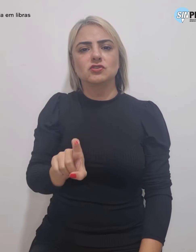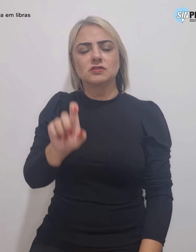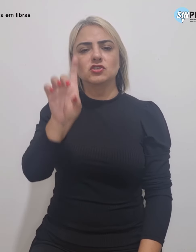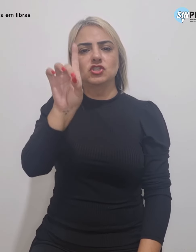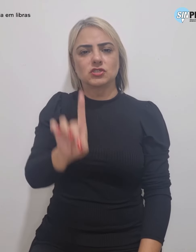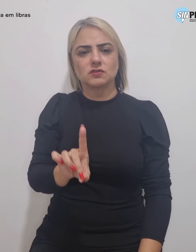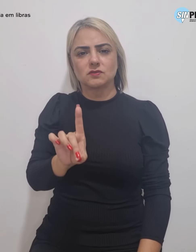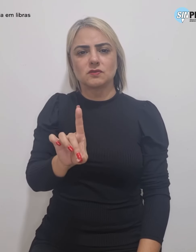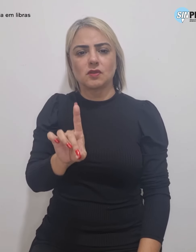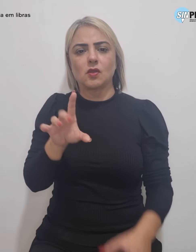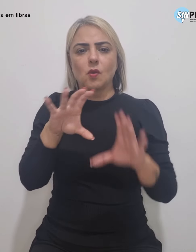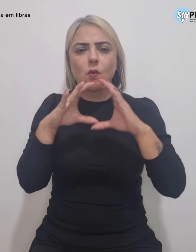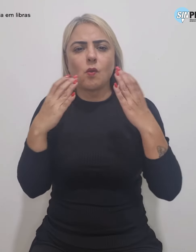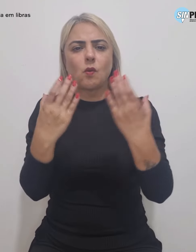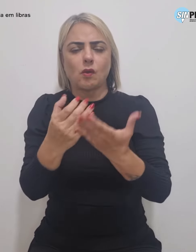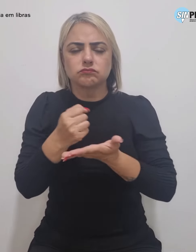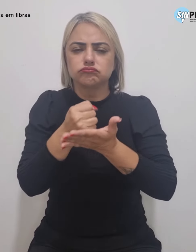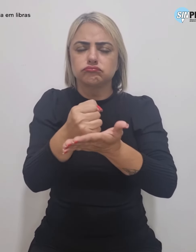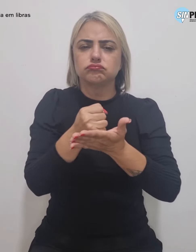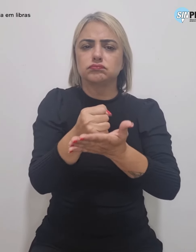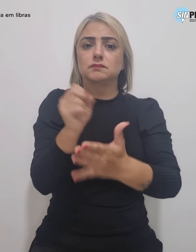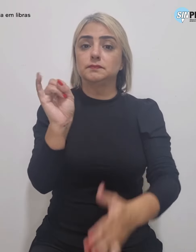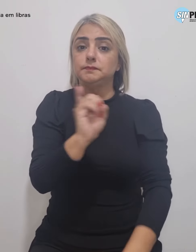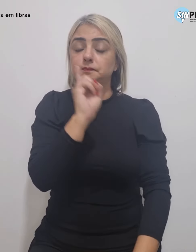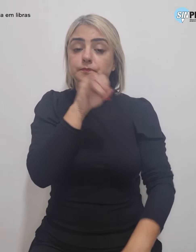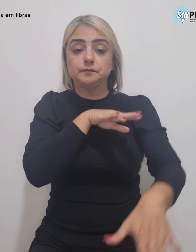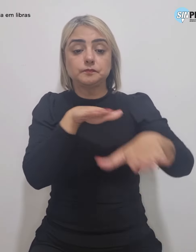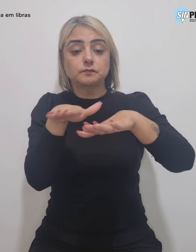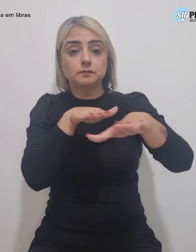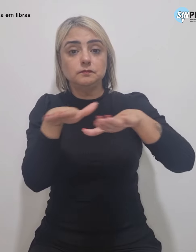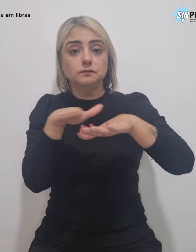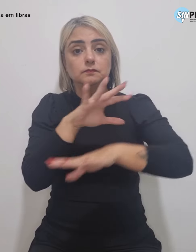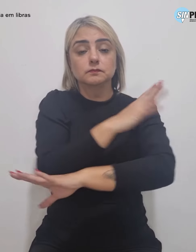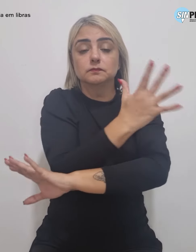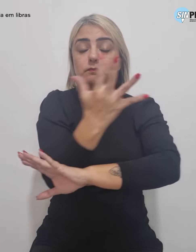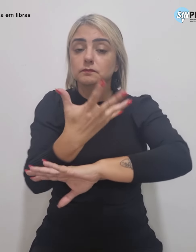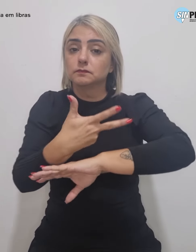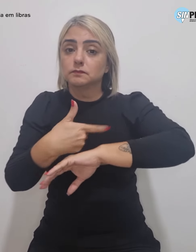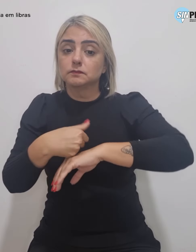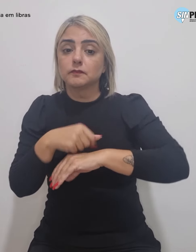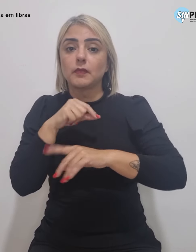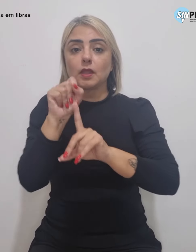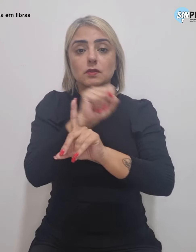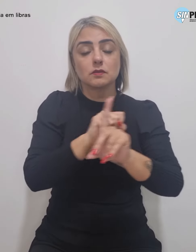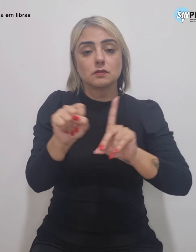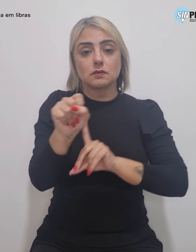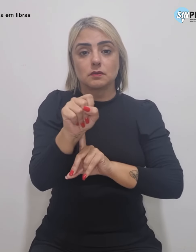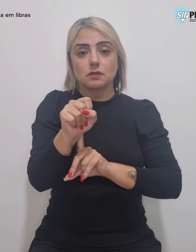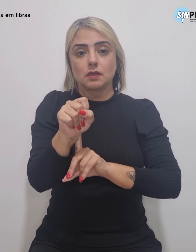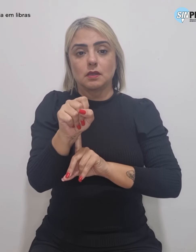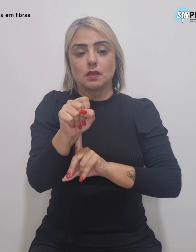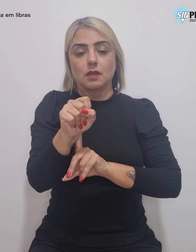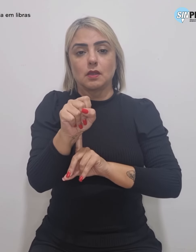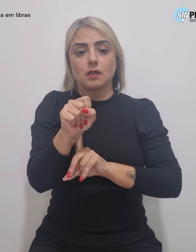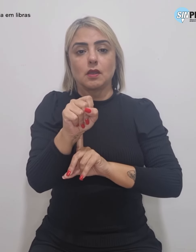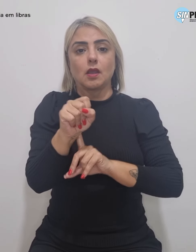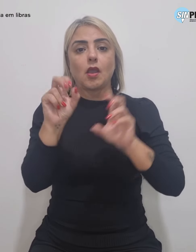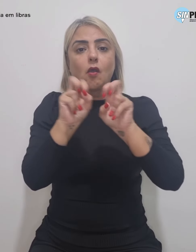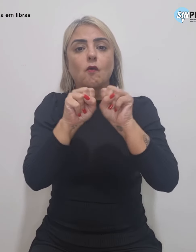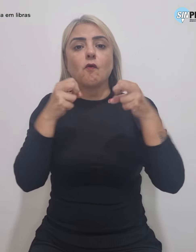O coletivo apoiou importantes movimentos ambientalistas e sociais, como o Fórum de Educação do